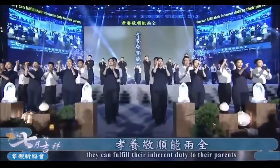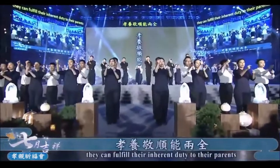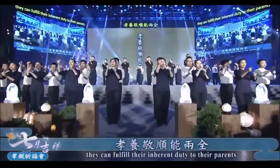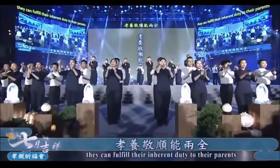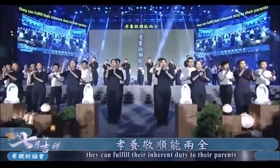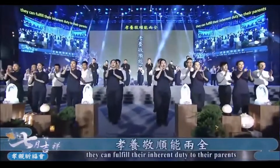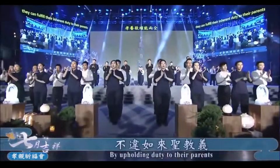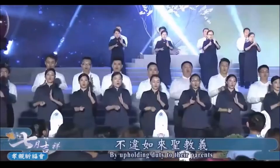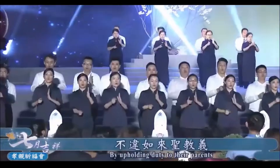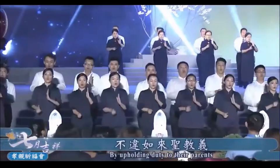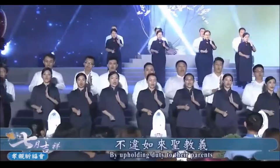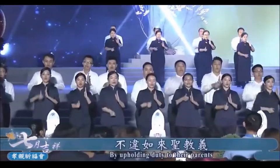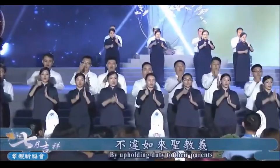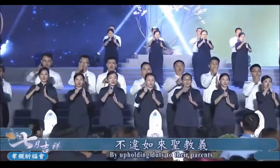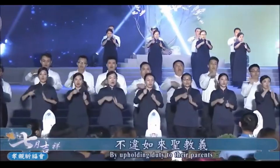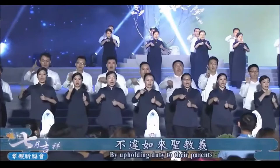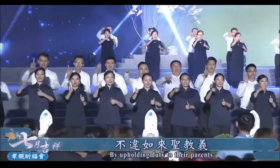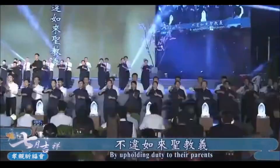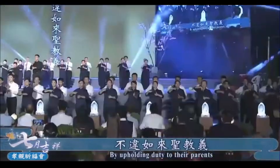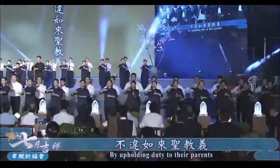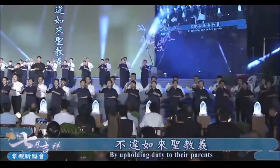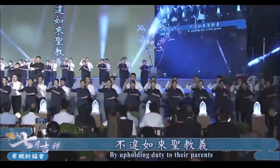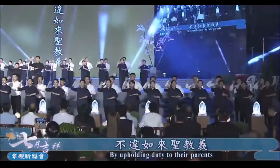泉，为如来生教义，